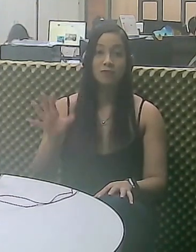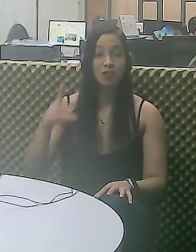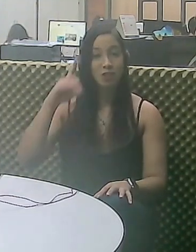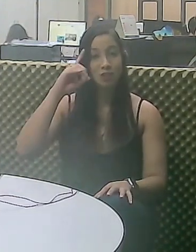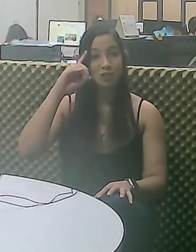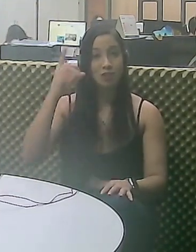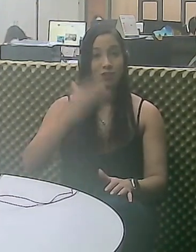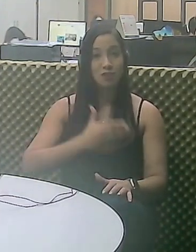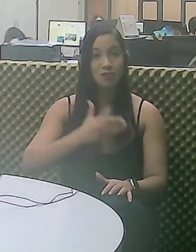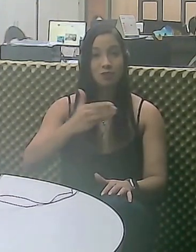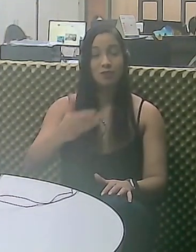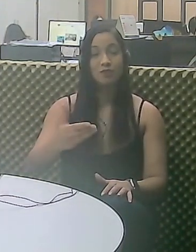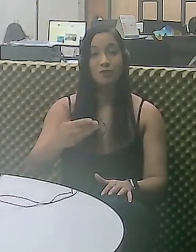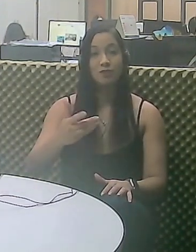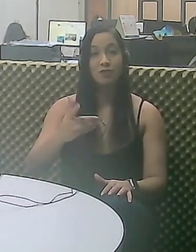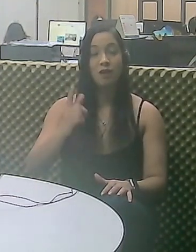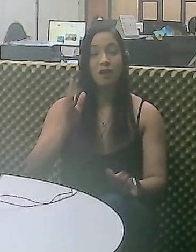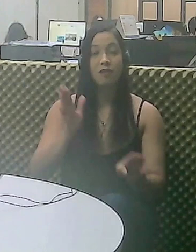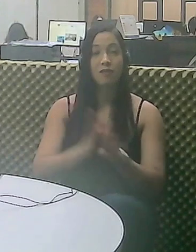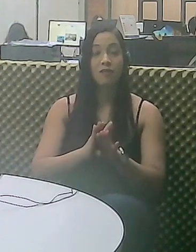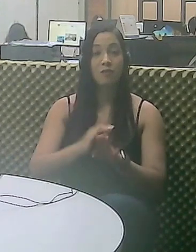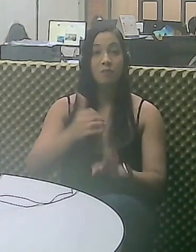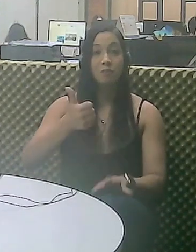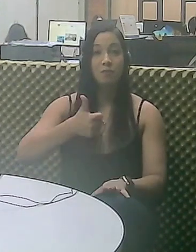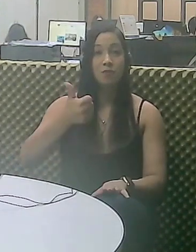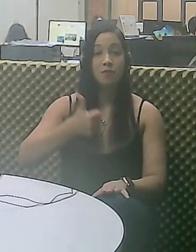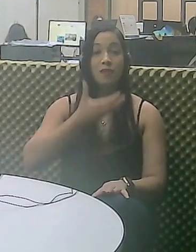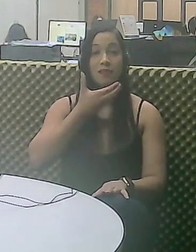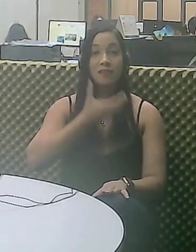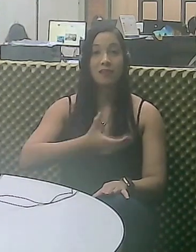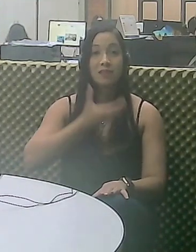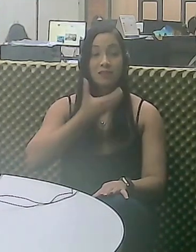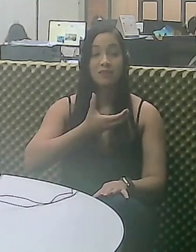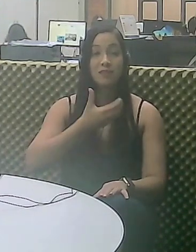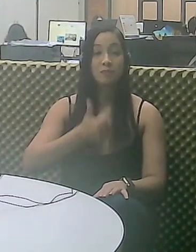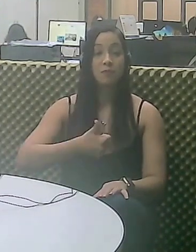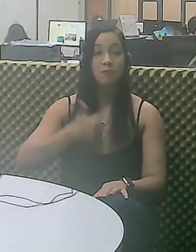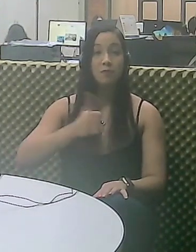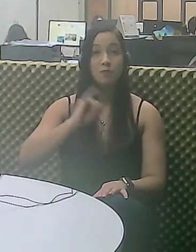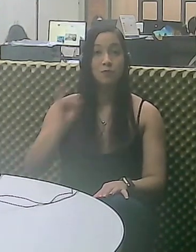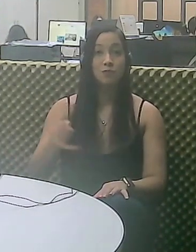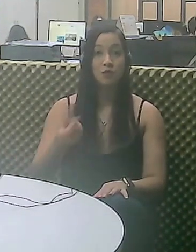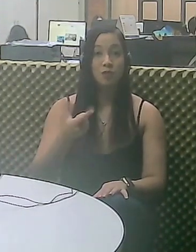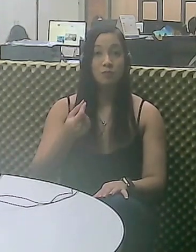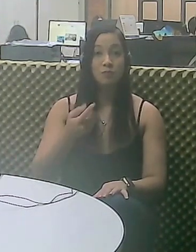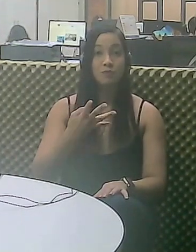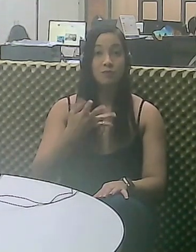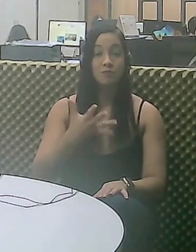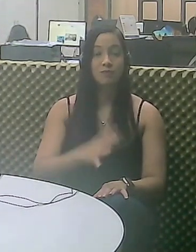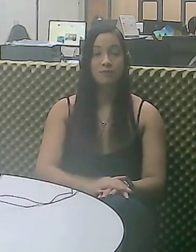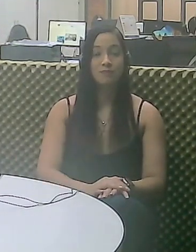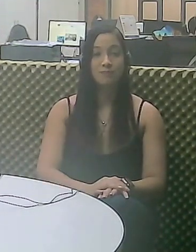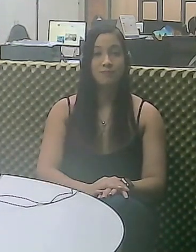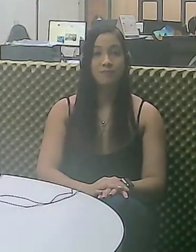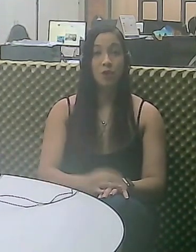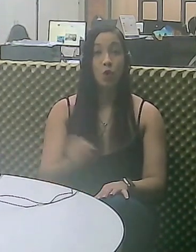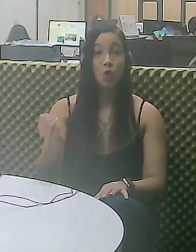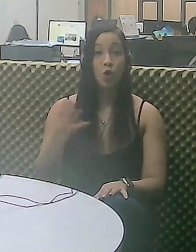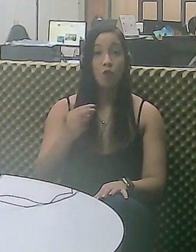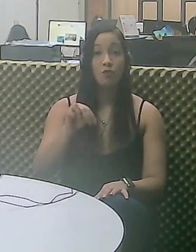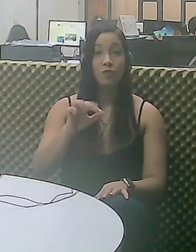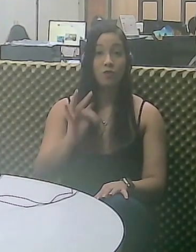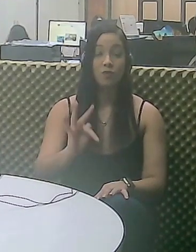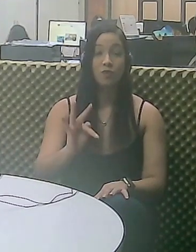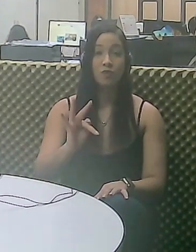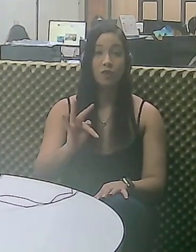data de início da adesão foi escalonada para 1º de dezembro e 1º de janeiro de 2024. A nova nota